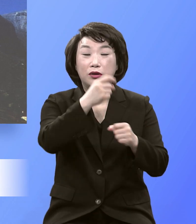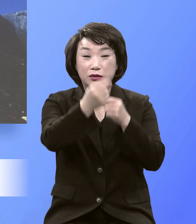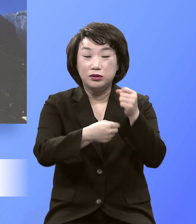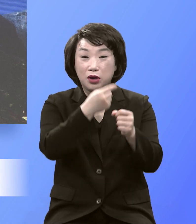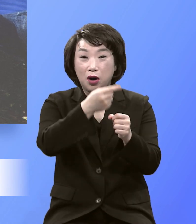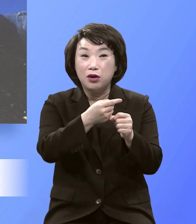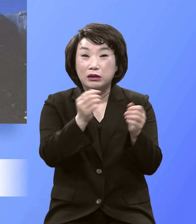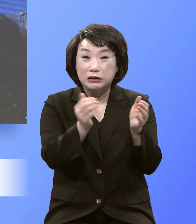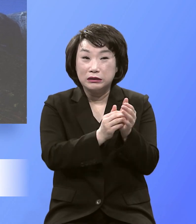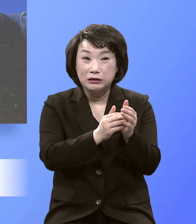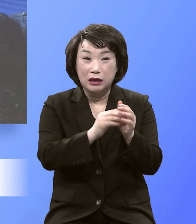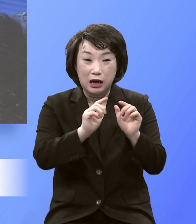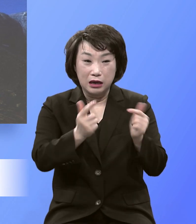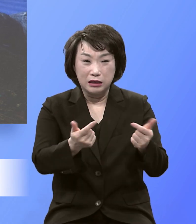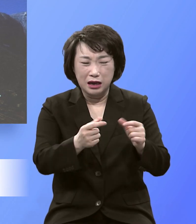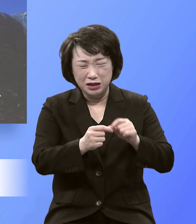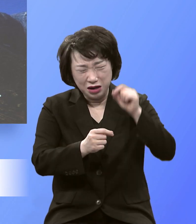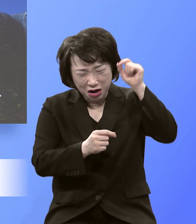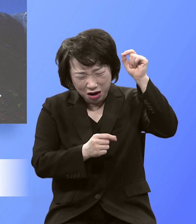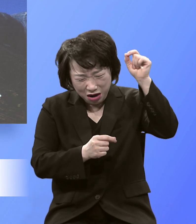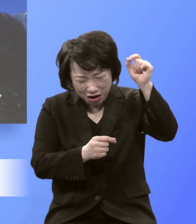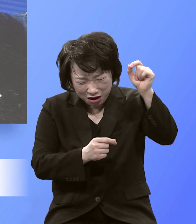아니고